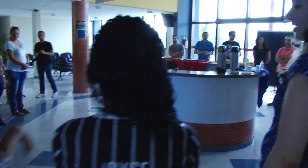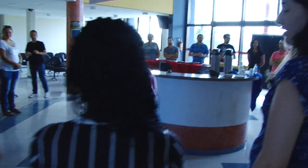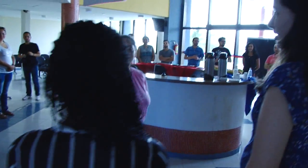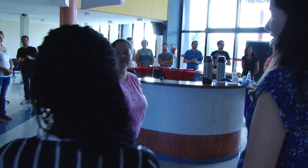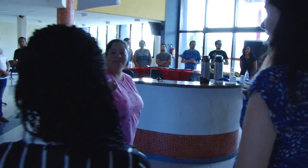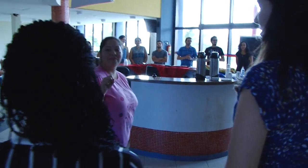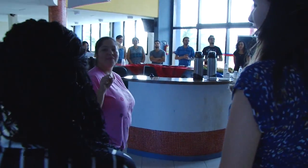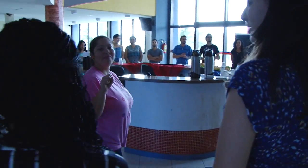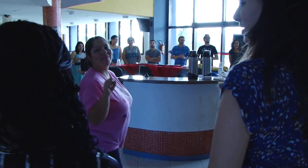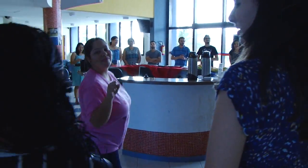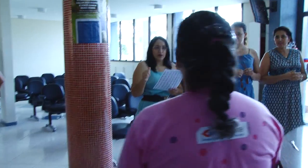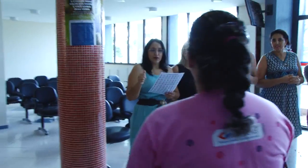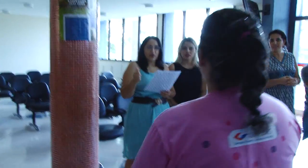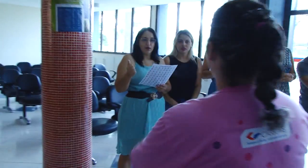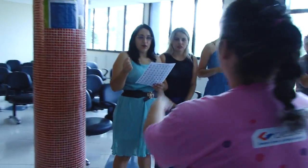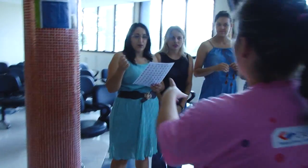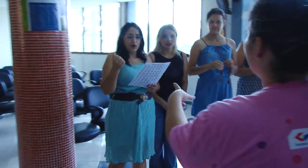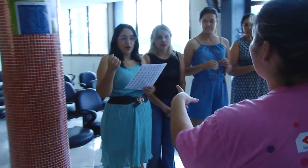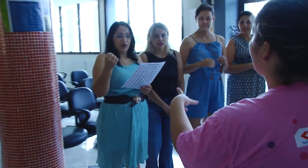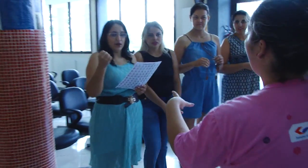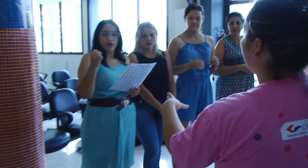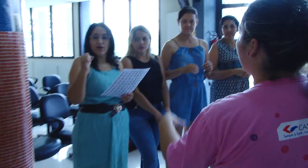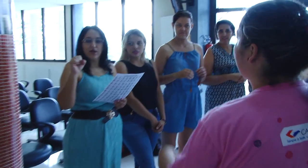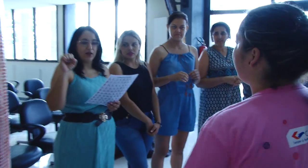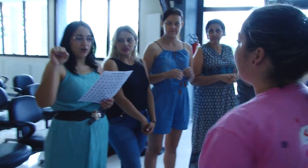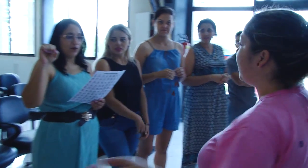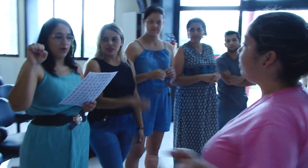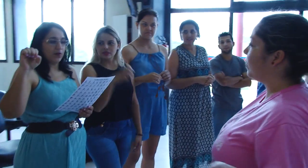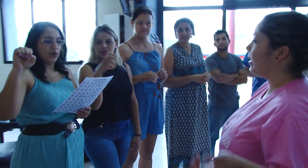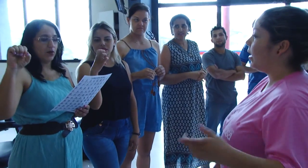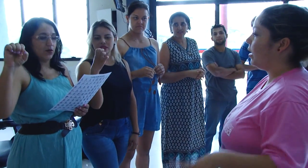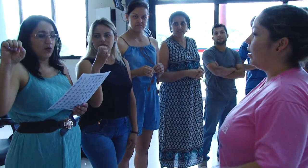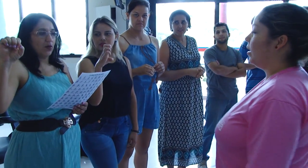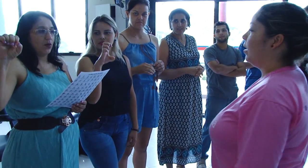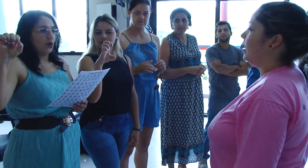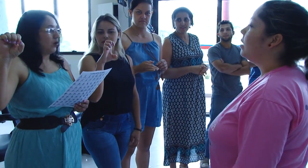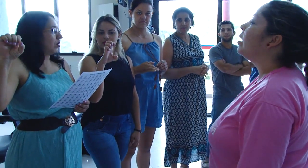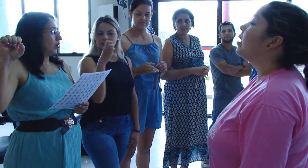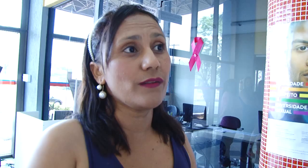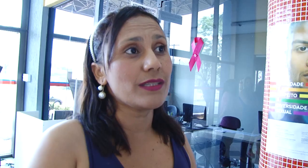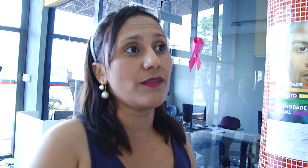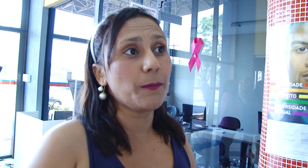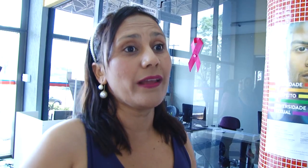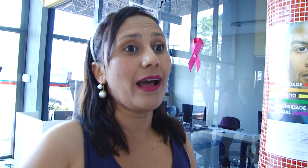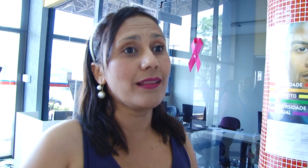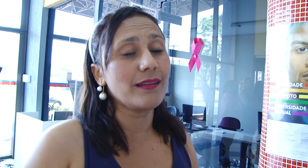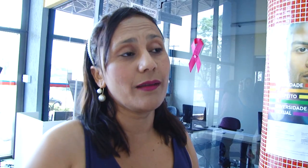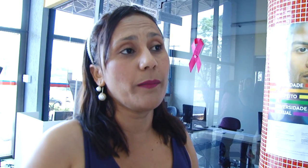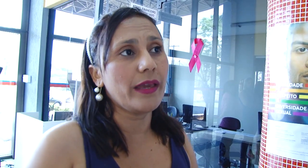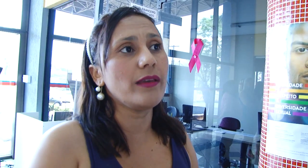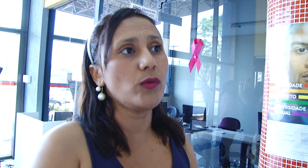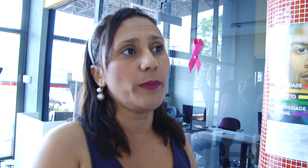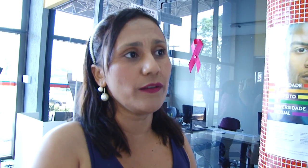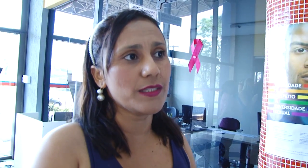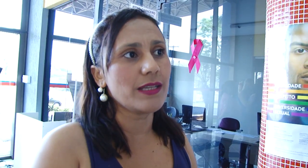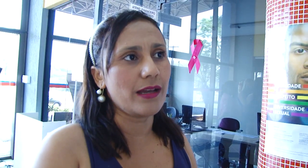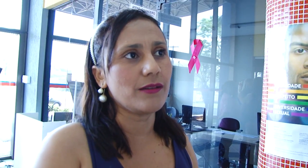satisfeitos. E para nós funcionários é gratificante porque você vai poder atender bem o beneficiário.